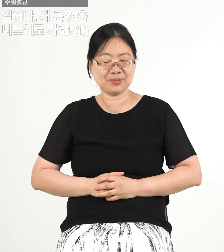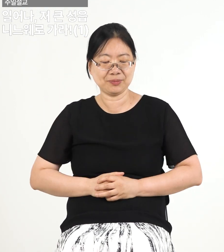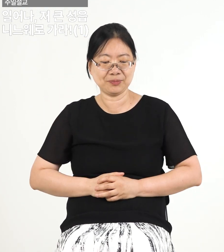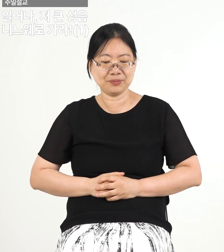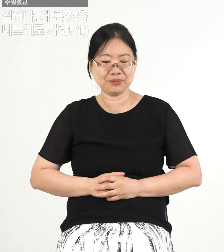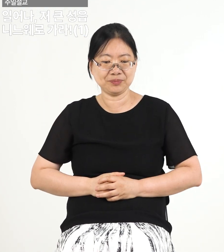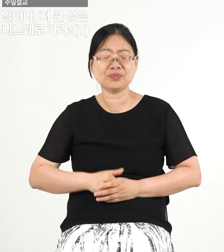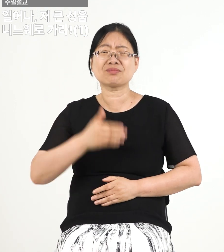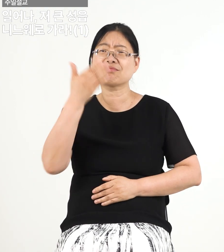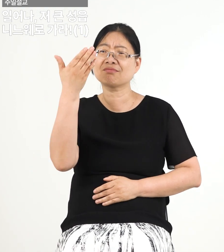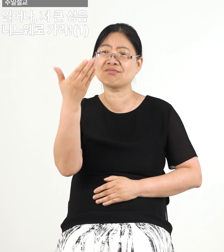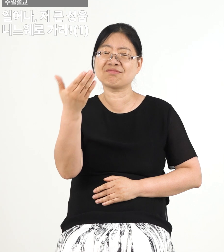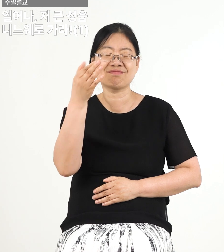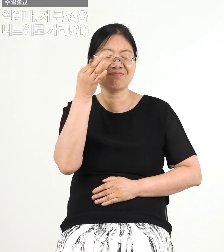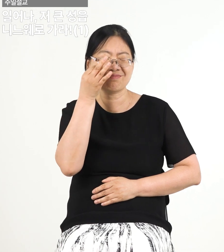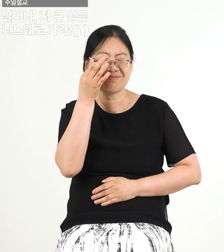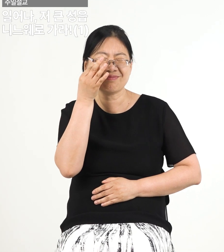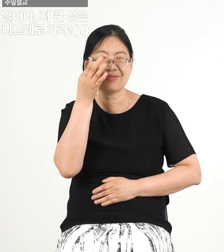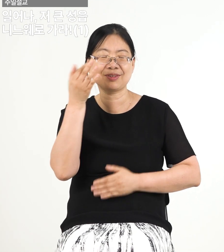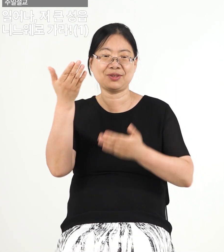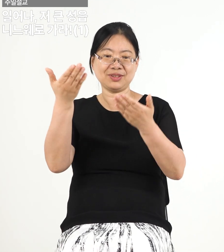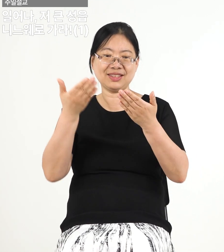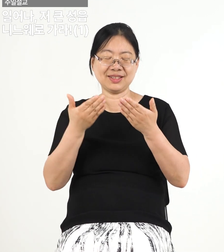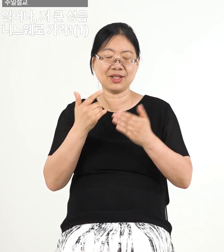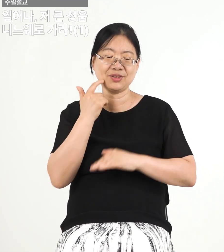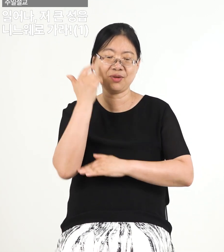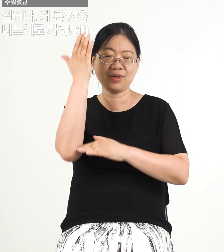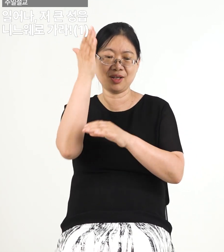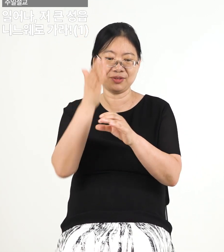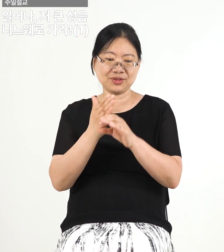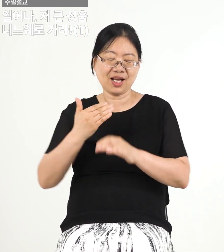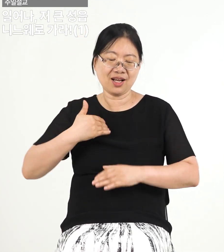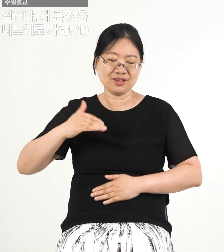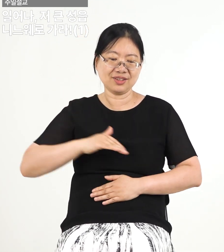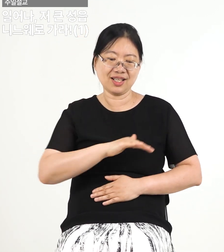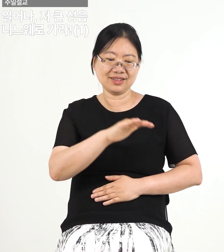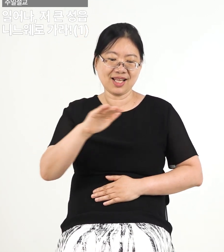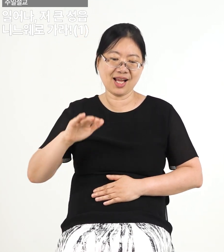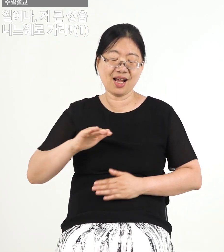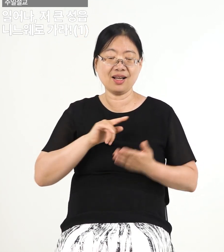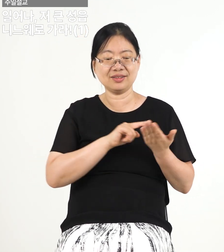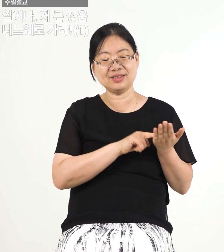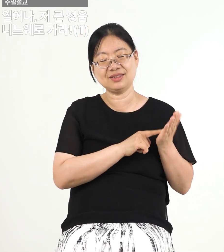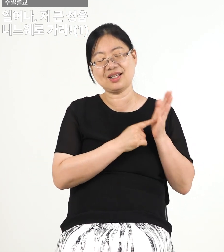그가 보이실 영광 중에 우리